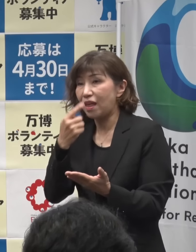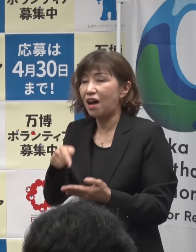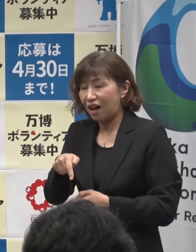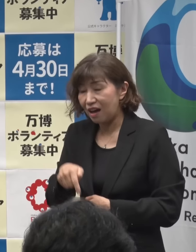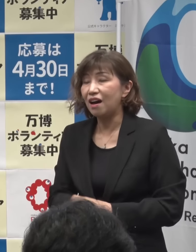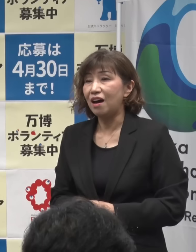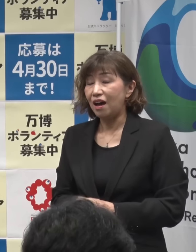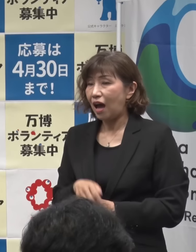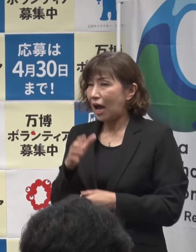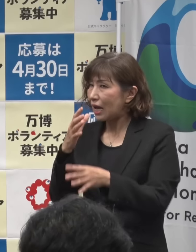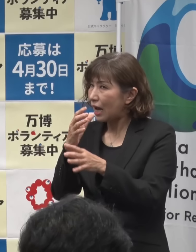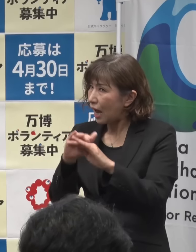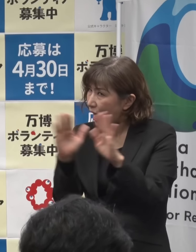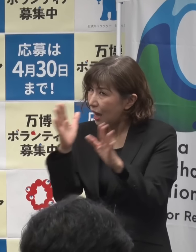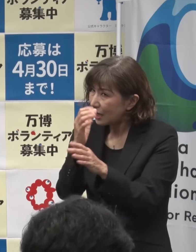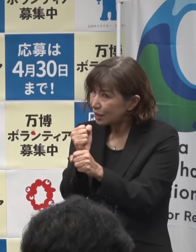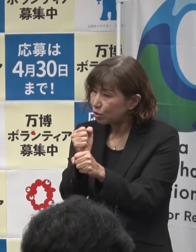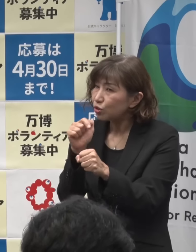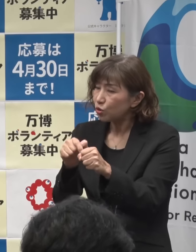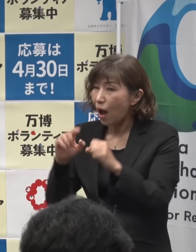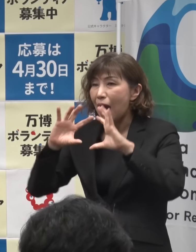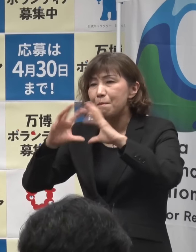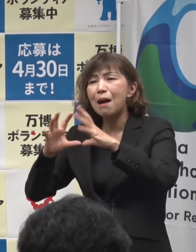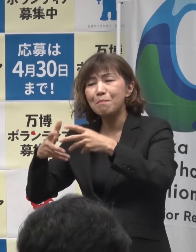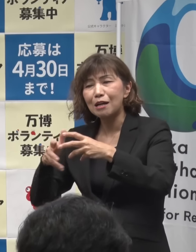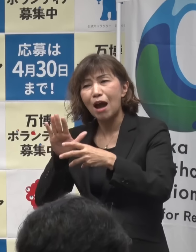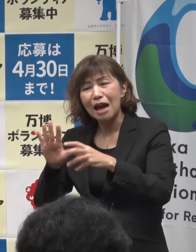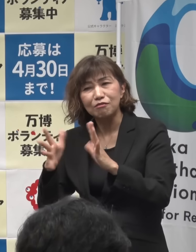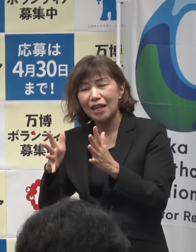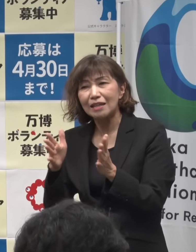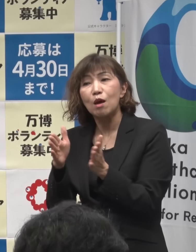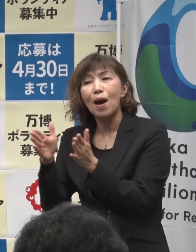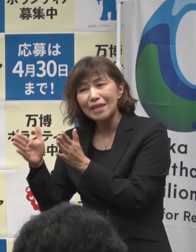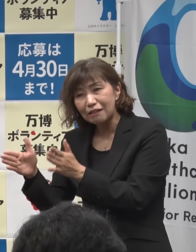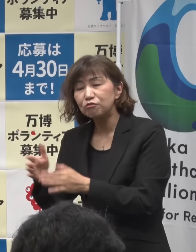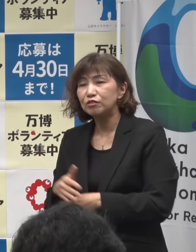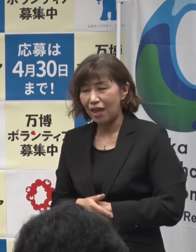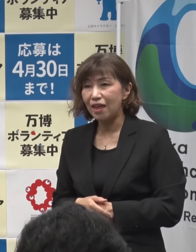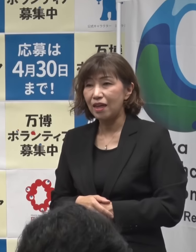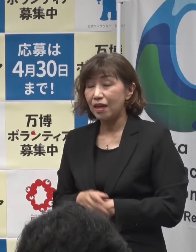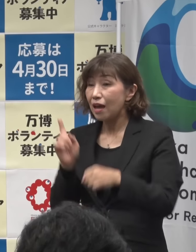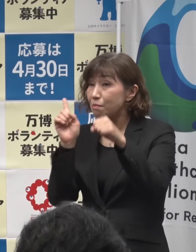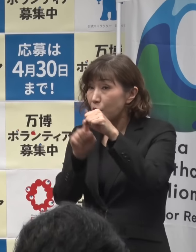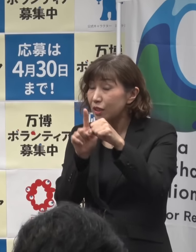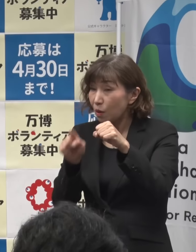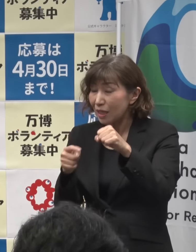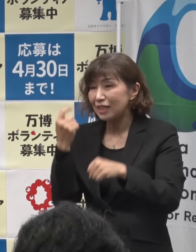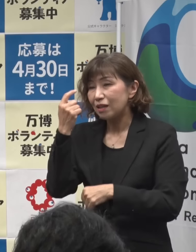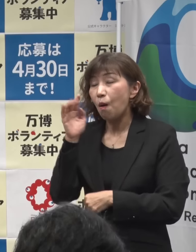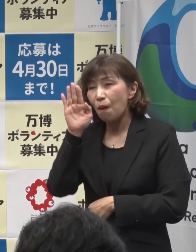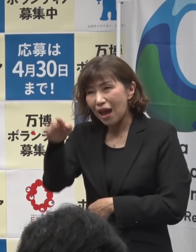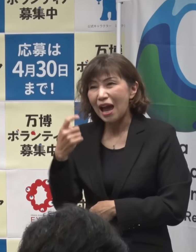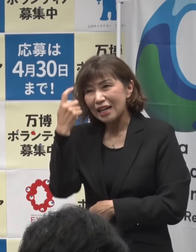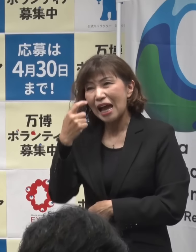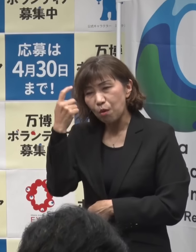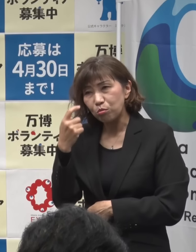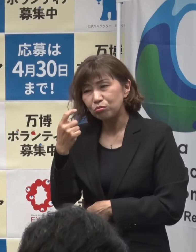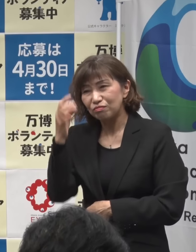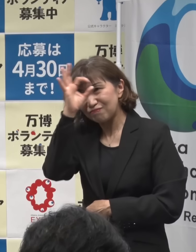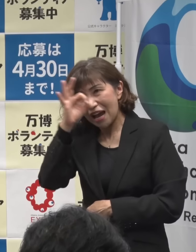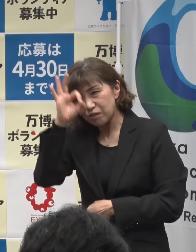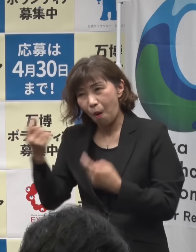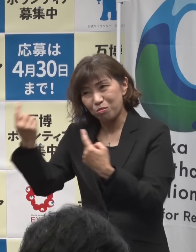から万博あるなしにかかわらず、先ほど申し上げた通りが趣旨なので、外国人観光客ってやっぱり増えると思うんです。もちろん万博の時は非常に